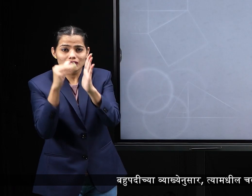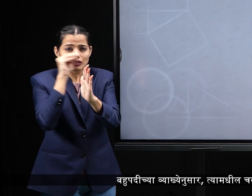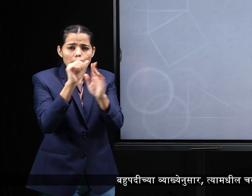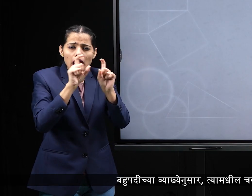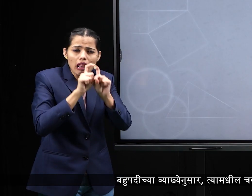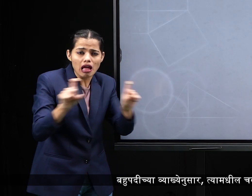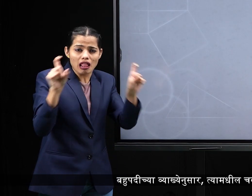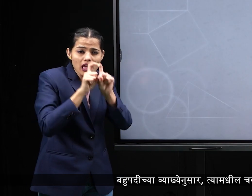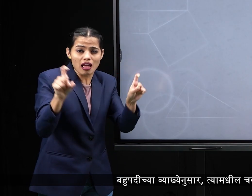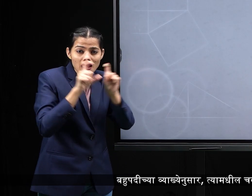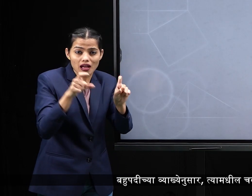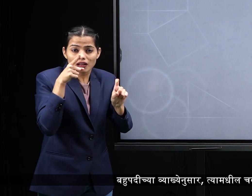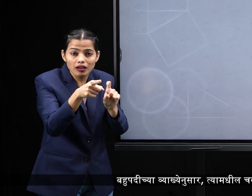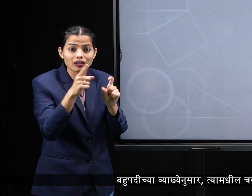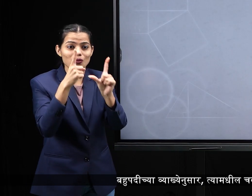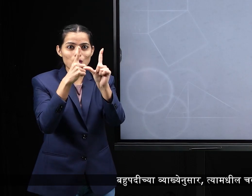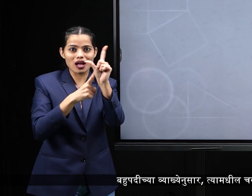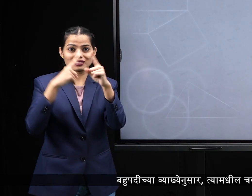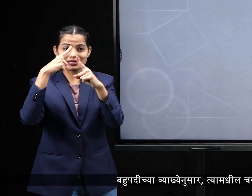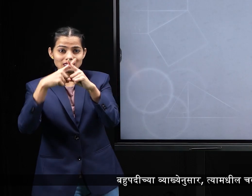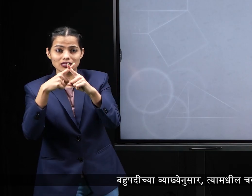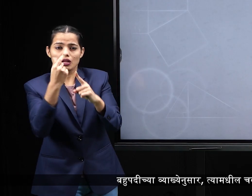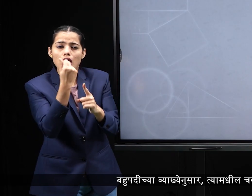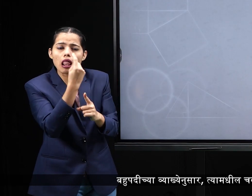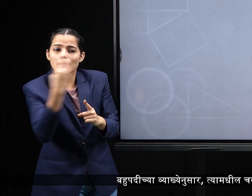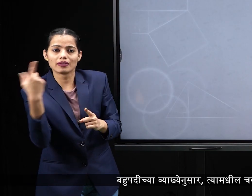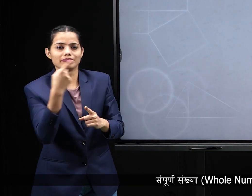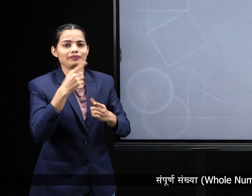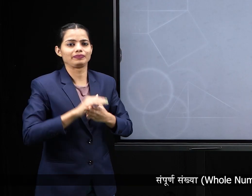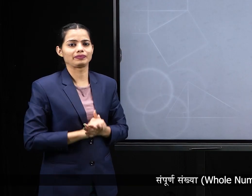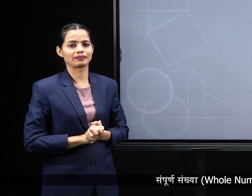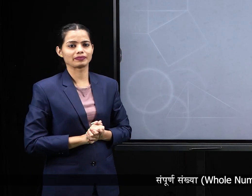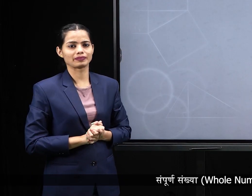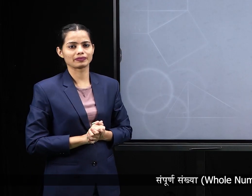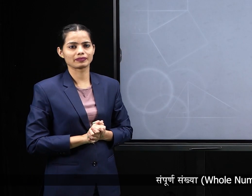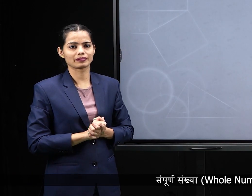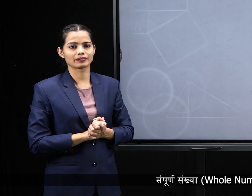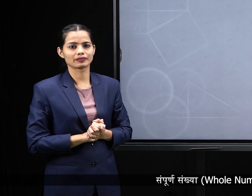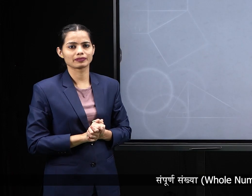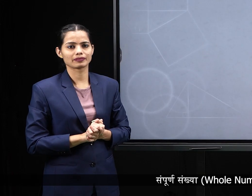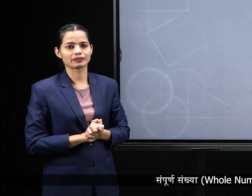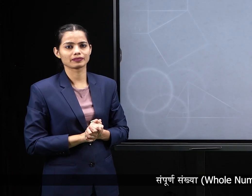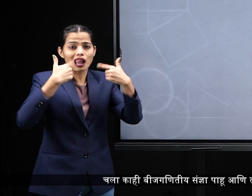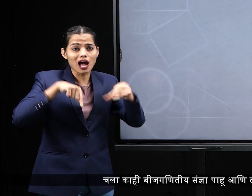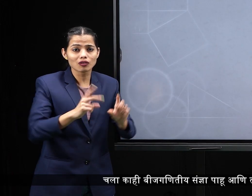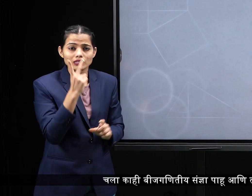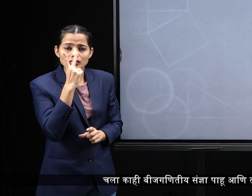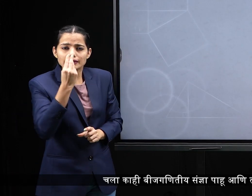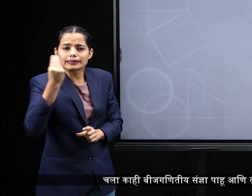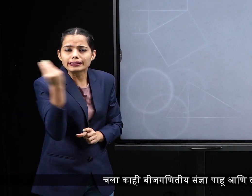बहुपदीच्या व्याख्यानुसार त्यामधील चलाचे घातांक एक्सपोनेंट संपूर्ण संख्या होल नंबर्स असोवत. चला काही